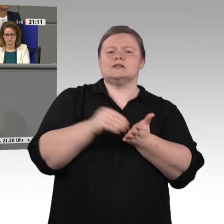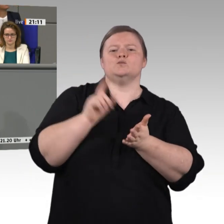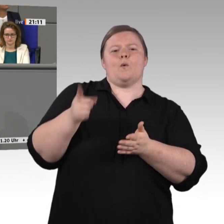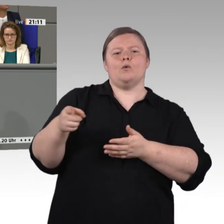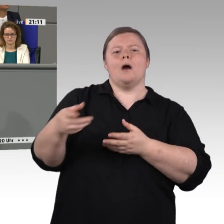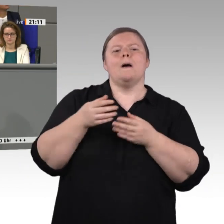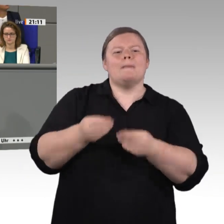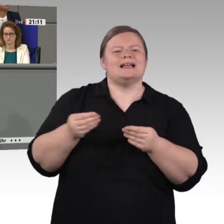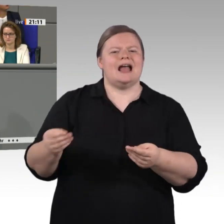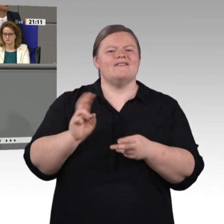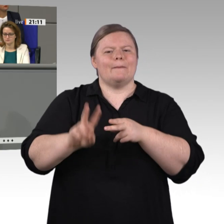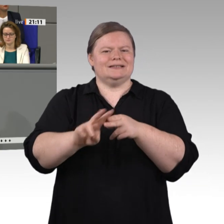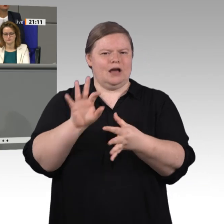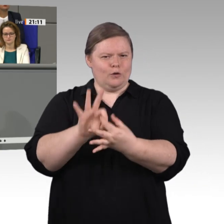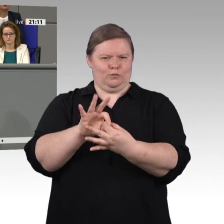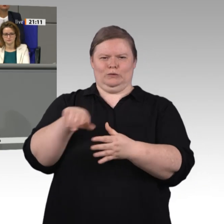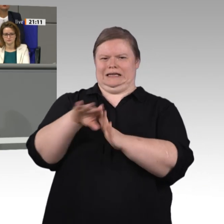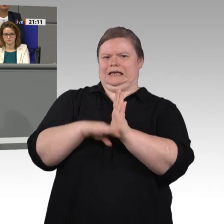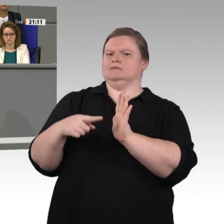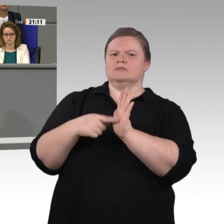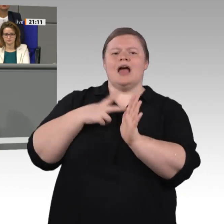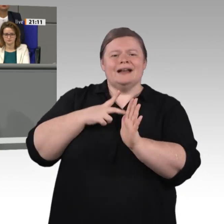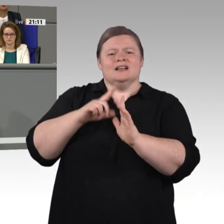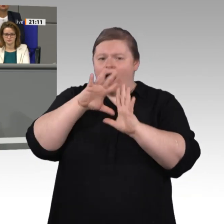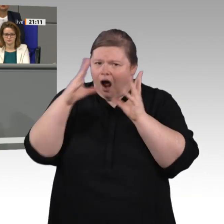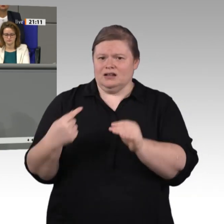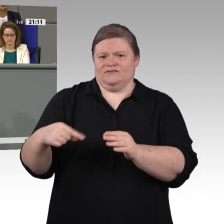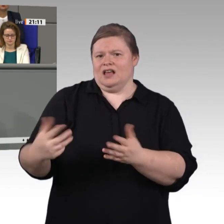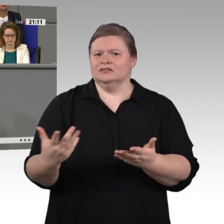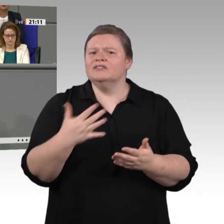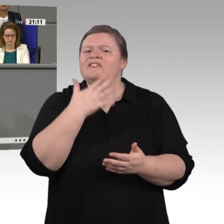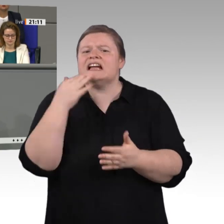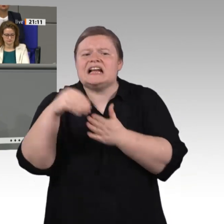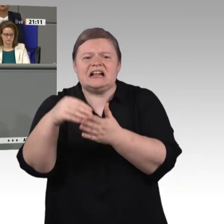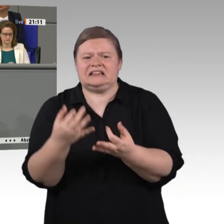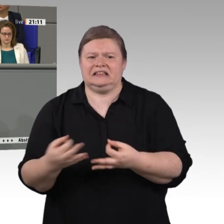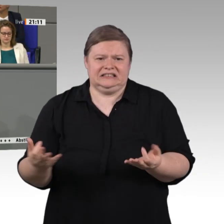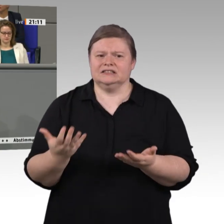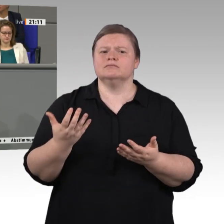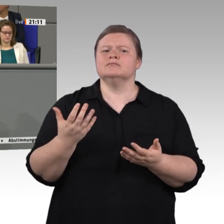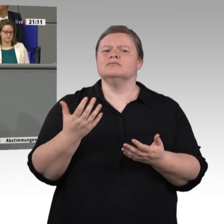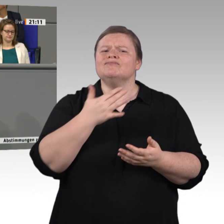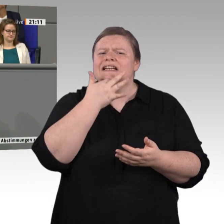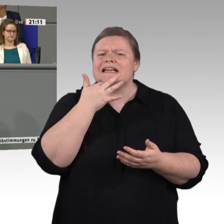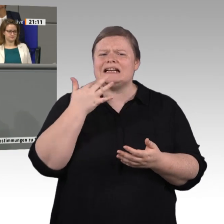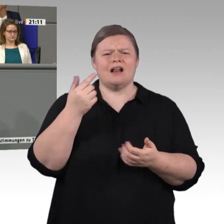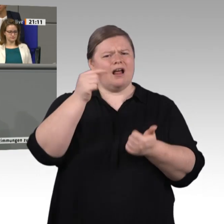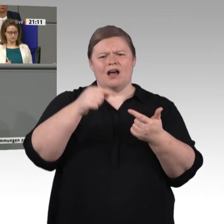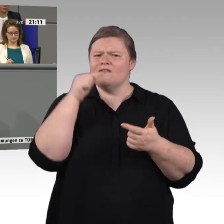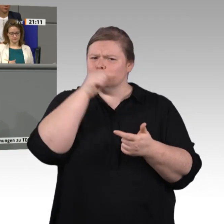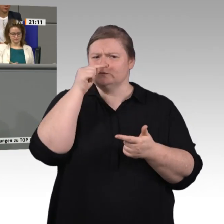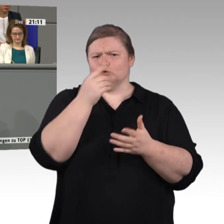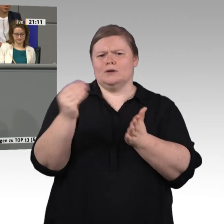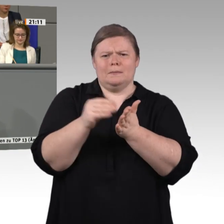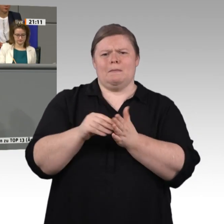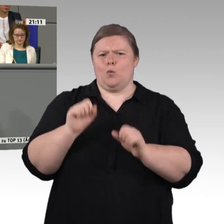insbesondere die eben nicht sehr personenzentrierte Trennung von Fachleistungen der Eingliederungshilfe und zum Lebensunterhalt. Zeitraubend haben Sie zugelassen,